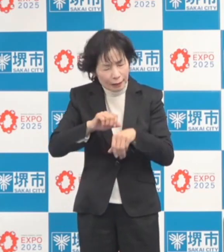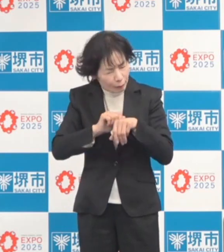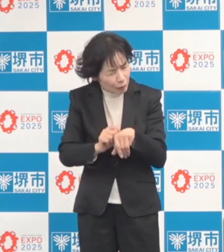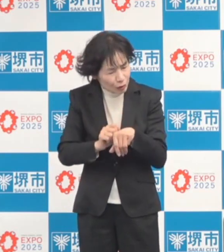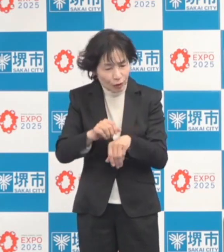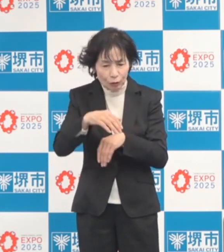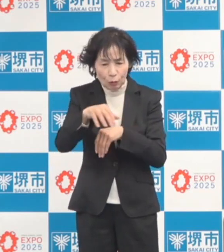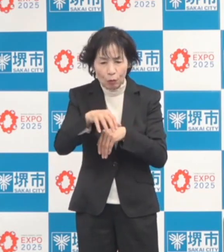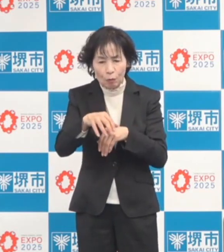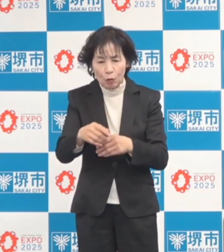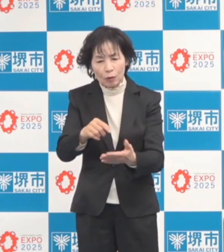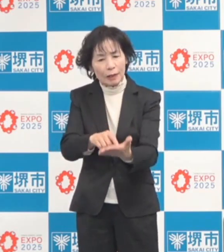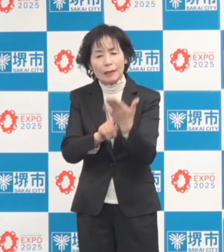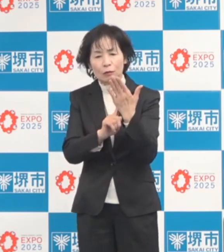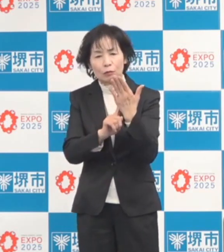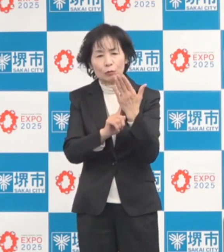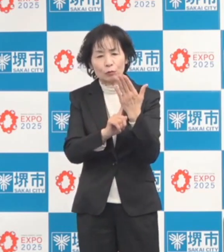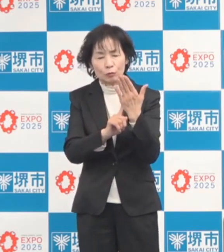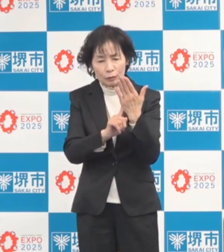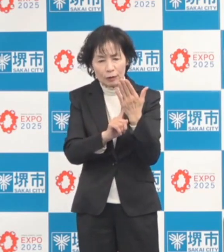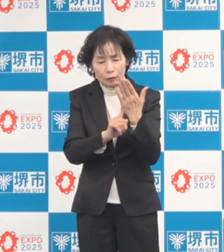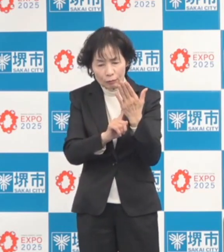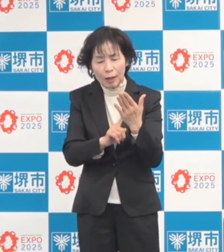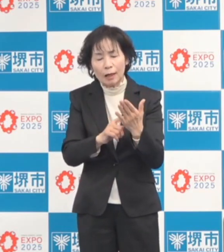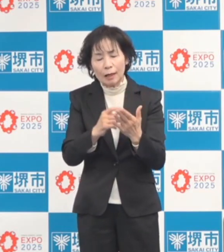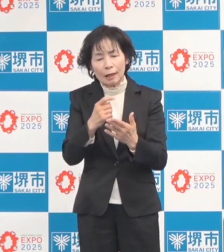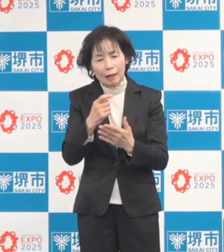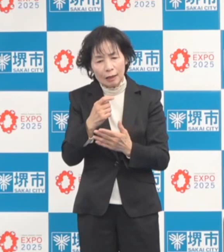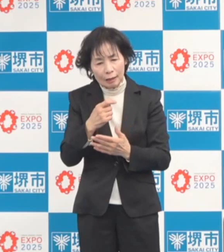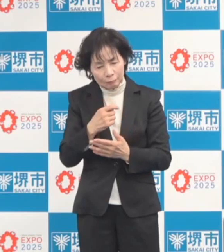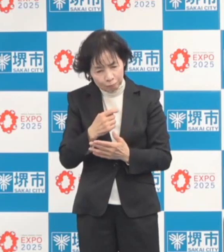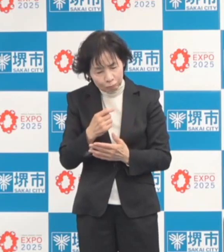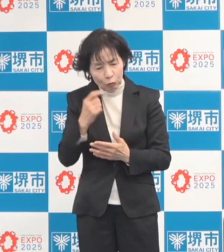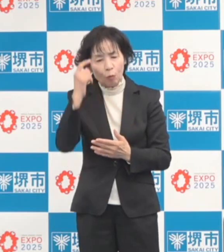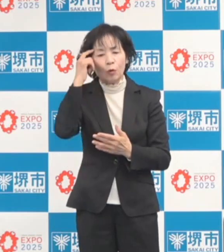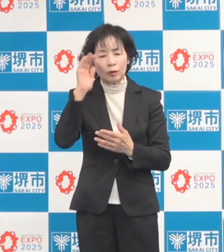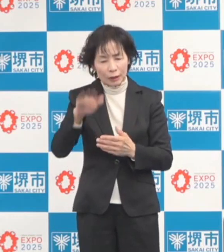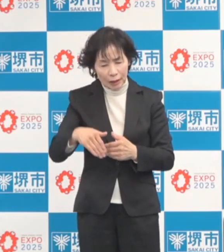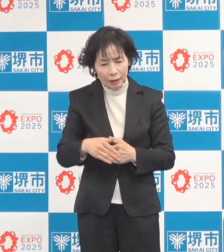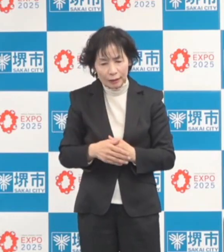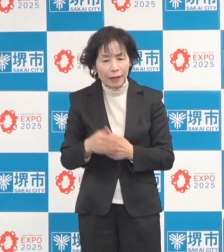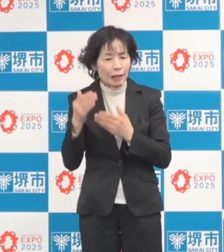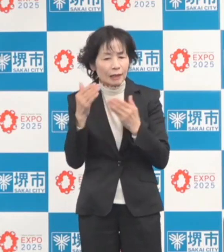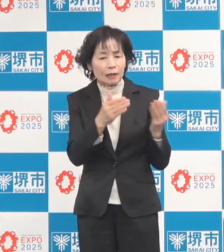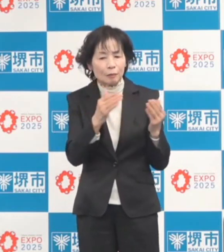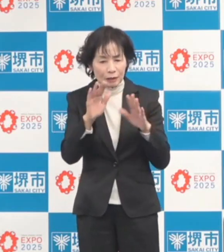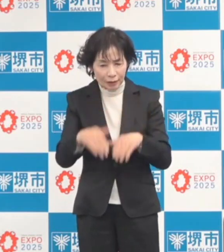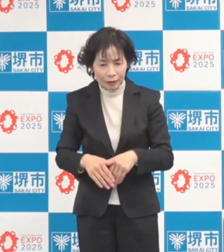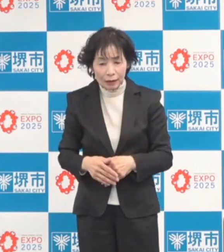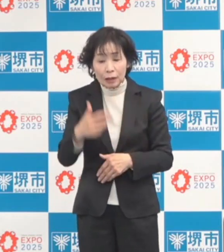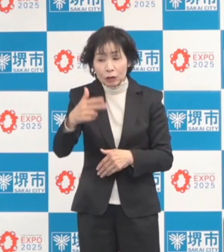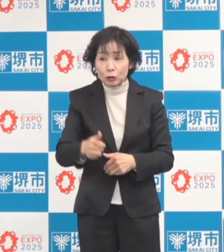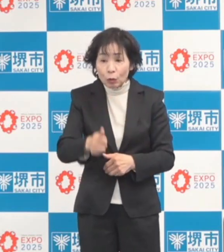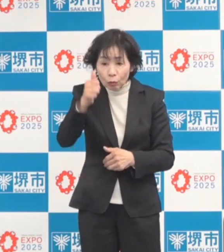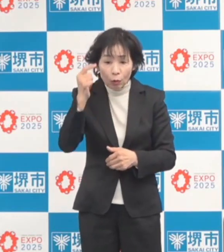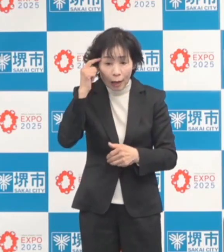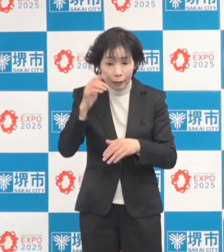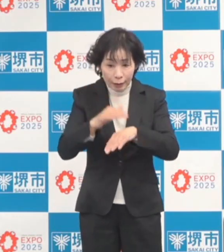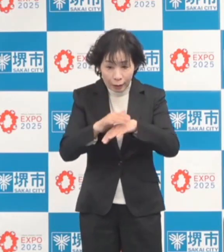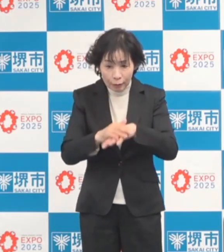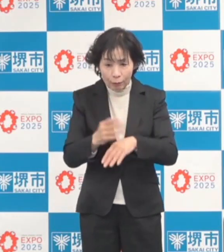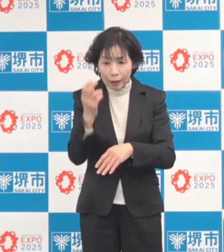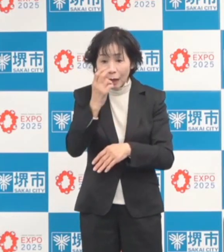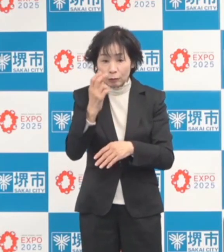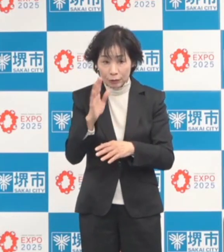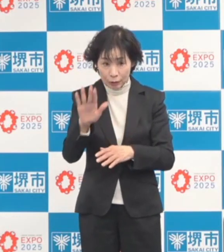も出てくるのかなという気がしたので、ちょっとお聞きしたので、その市長のお考えとしては確認ですけ